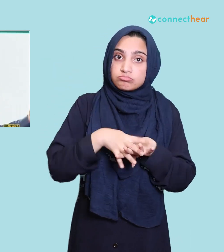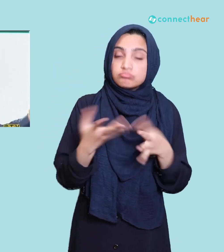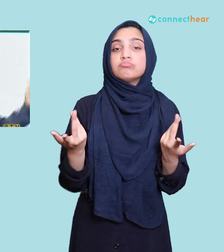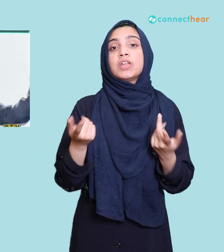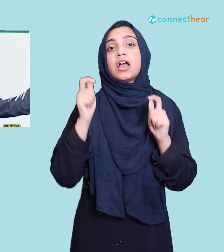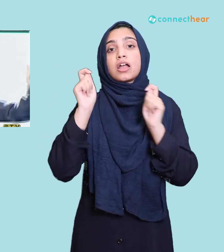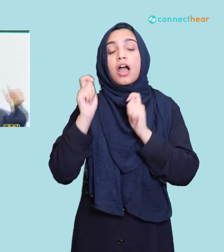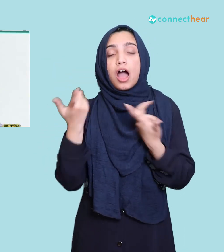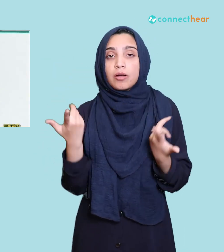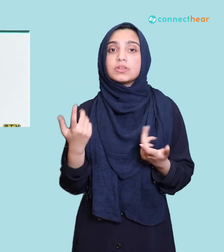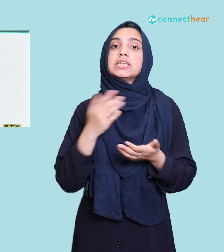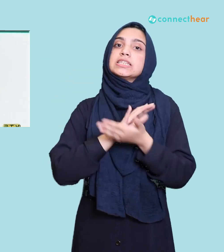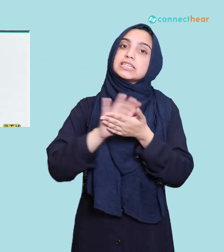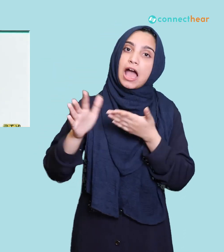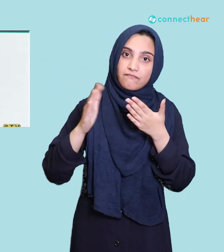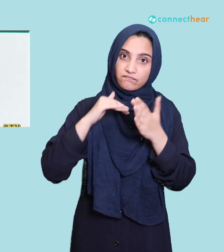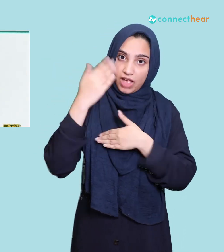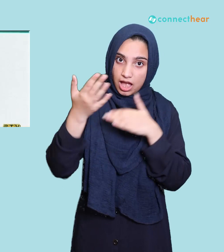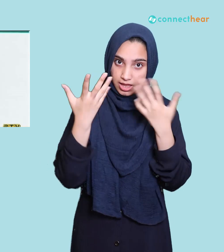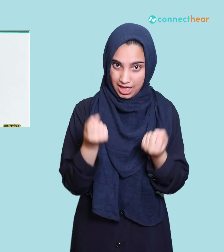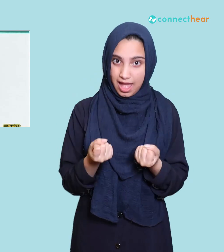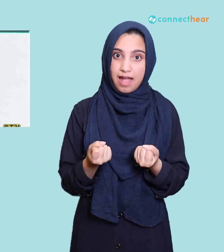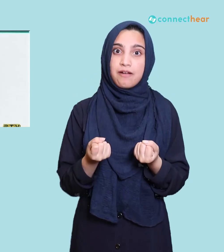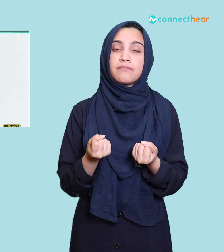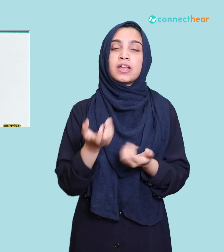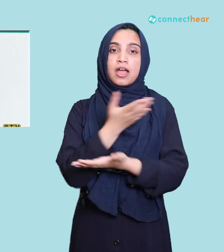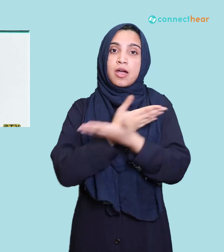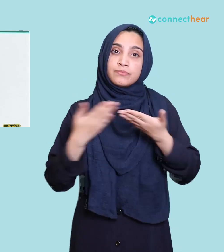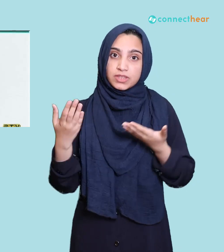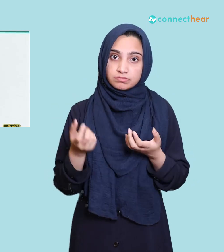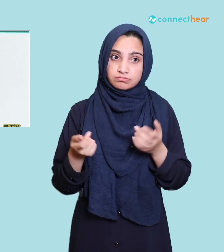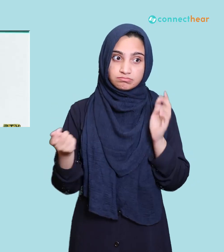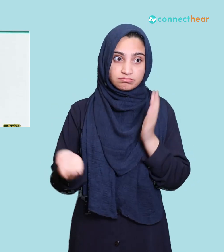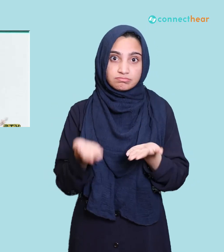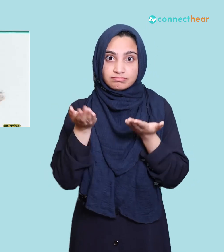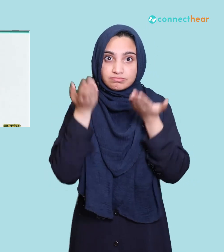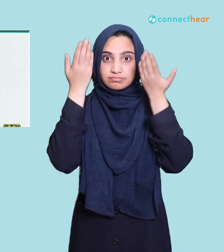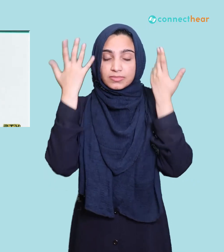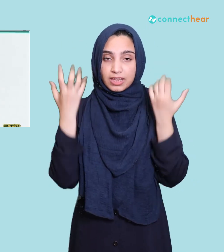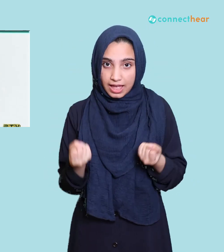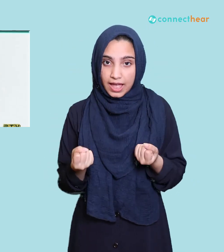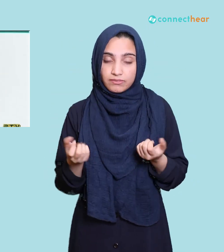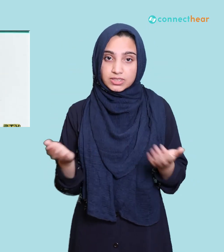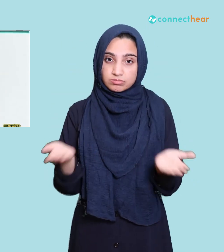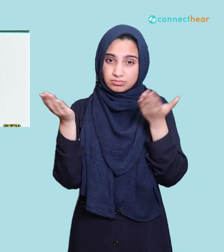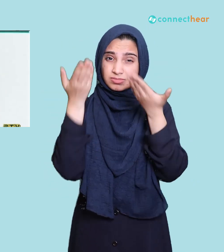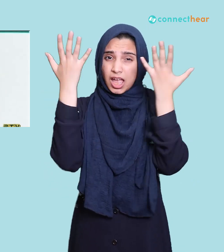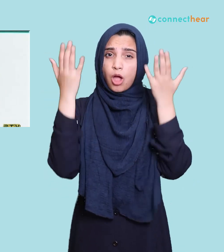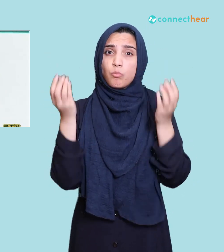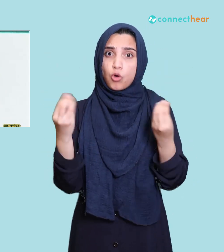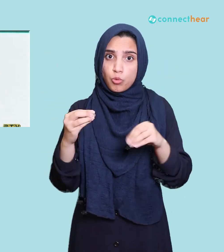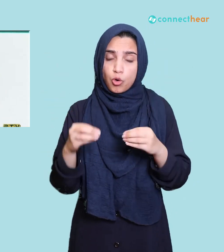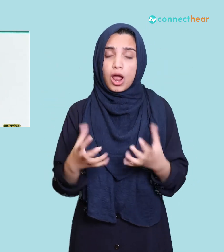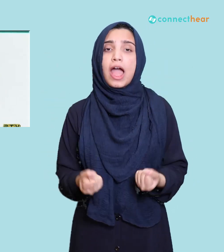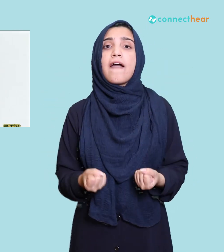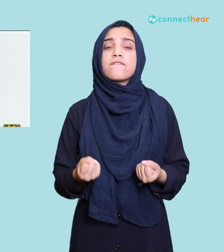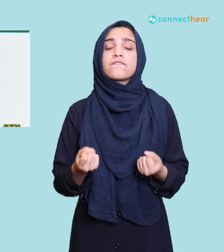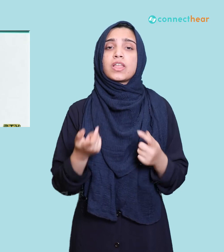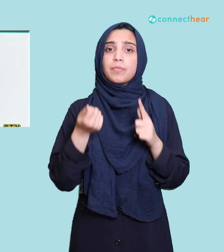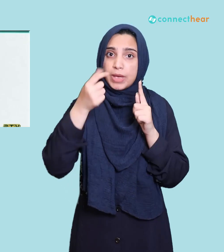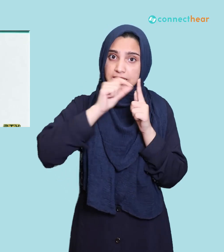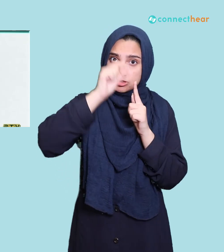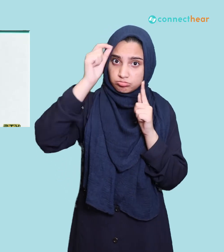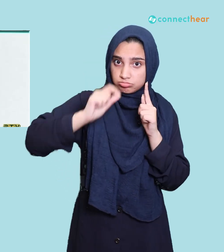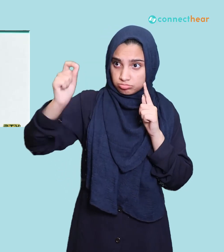مینوفیکچرنگ تیزی سے گرو کر رہی ہے۔ یہ سب سے بڑی انڈیکیٹر ہوتا ہے کہ ملک اب آگے، ملک کی دولت بڑھ رہی ہے۔ ہماری